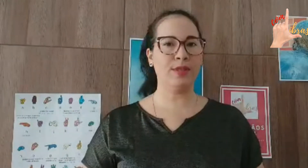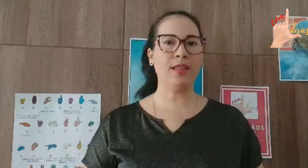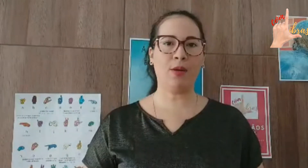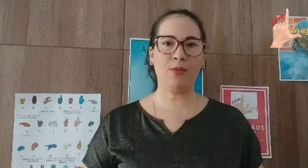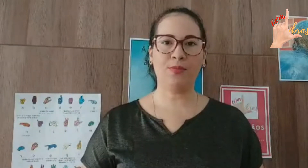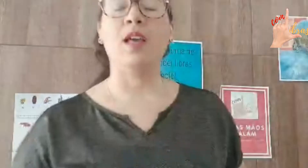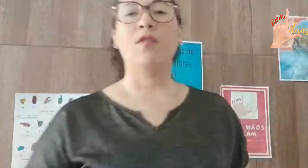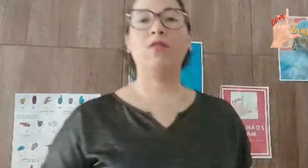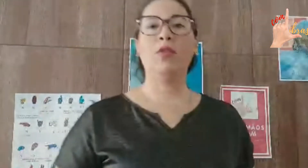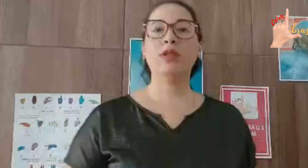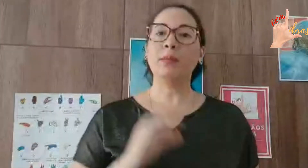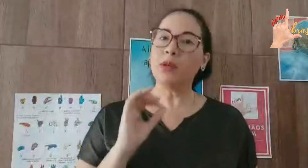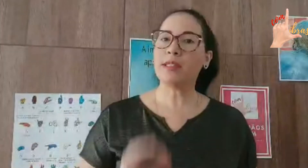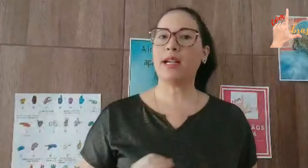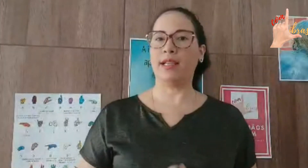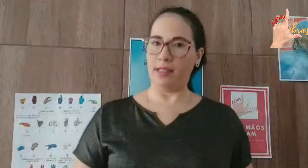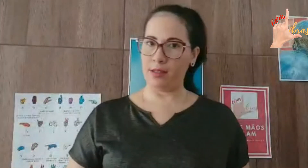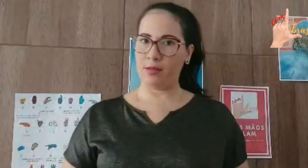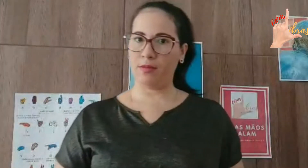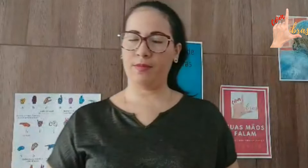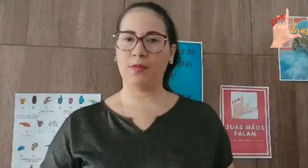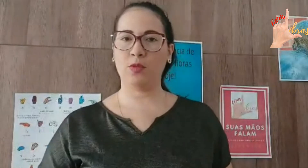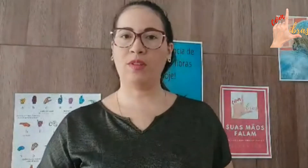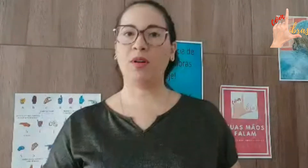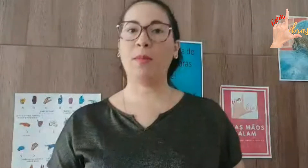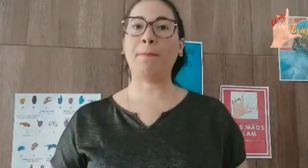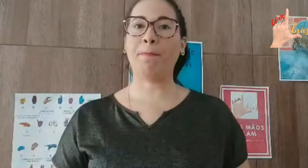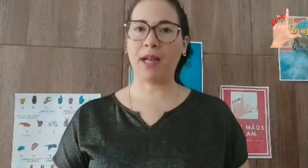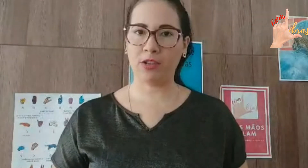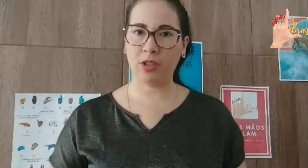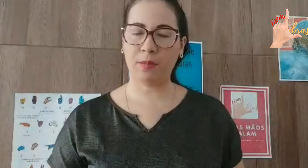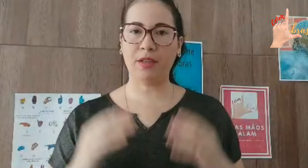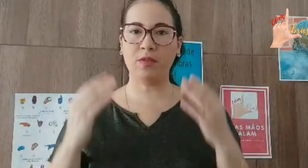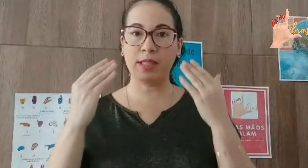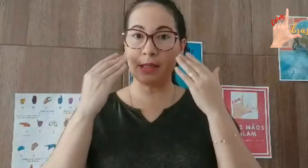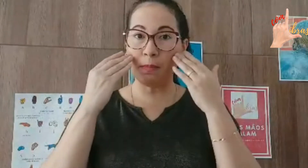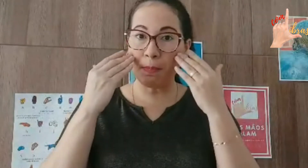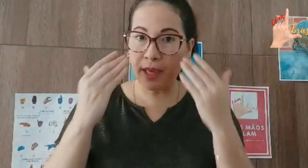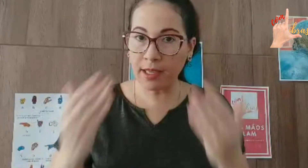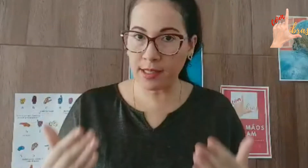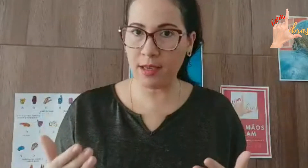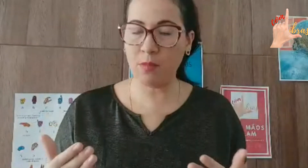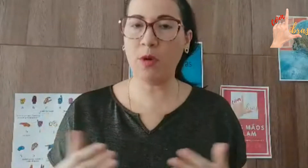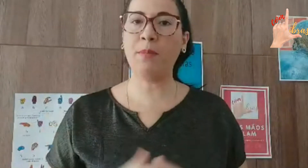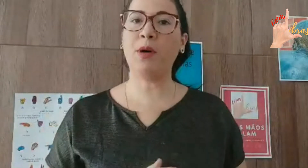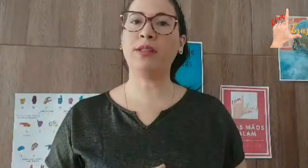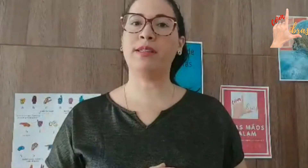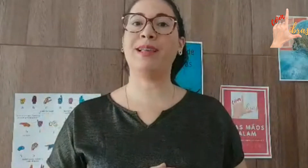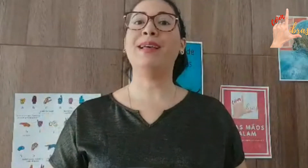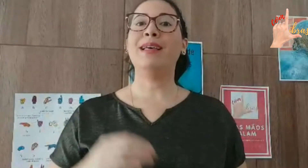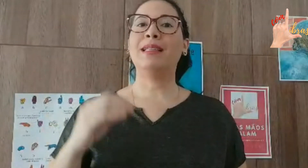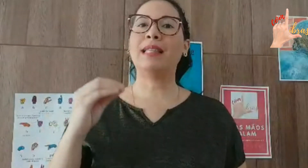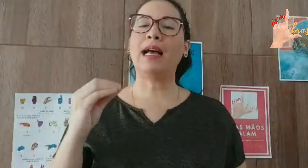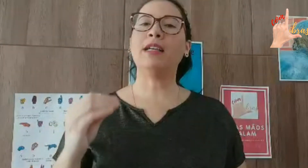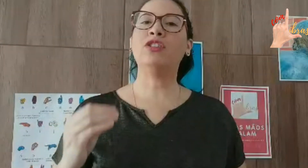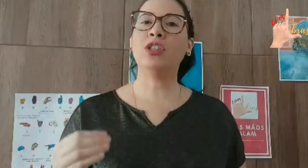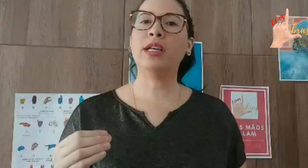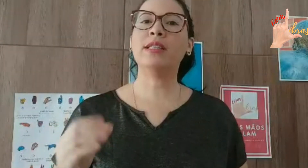sinal. Vou demonstrar isso de uma forma prática, para que vocês percebam a importância da